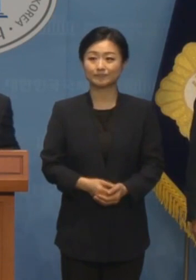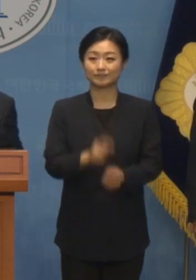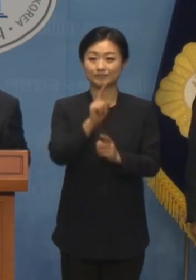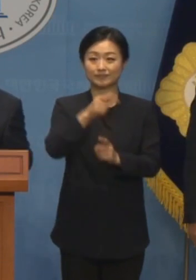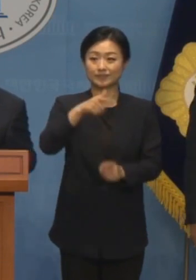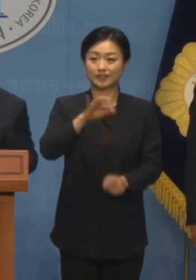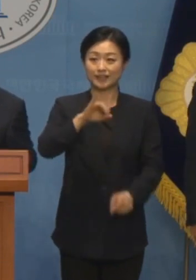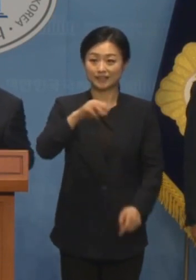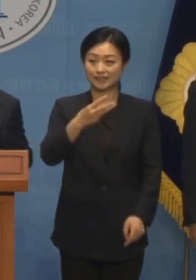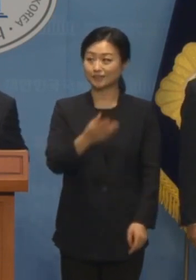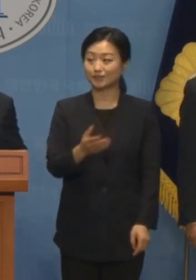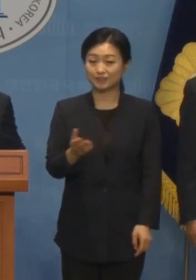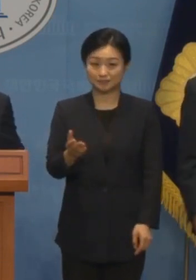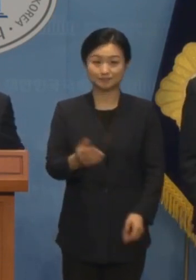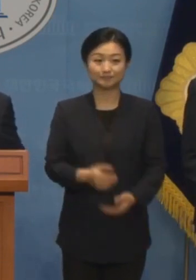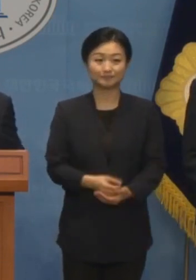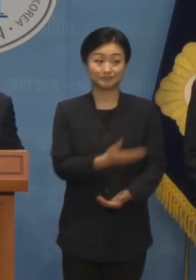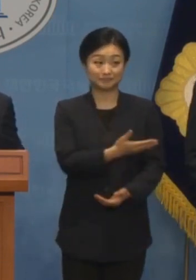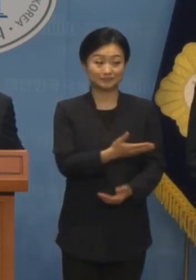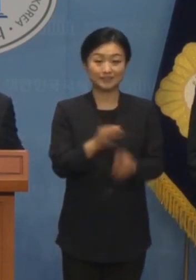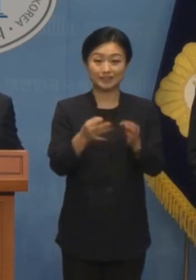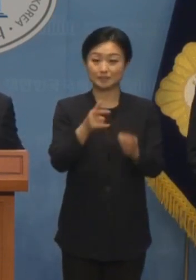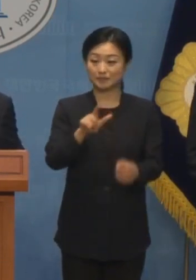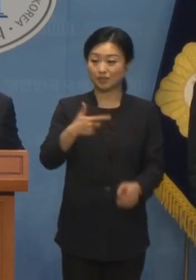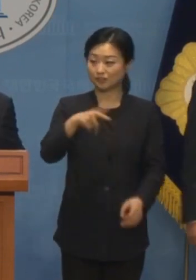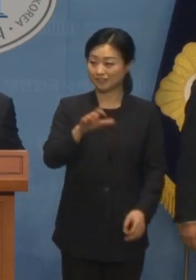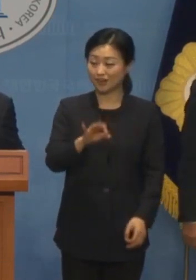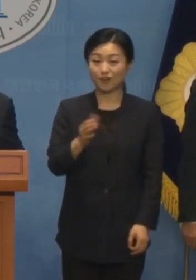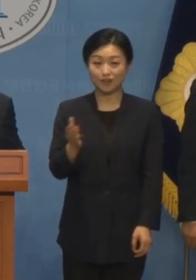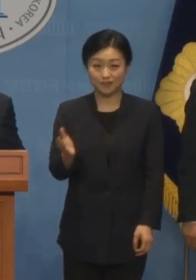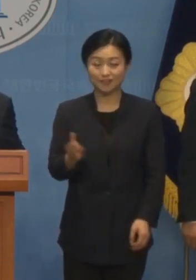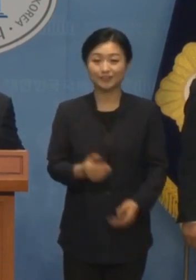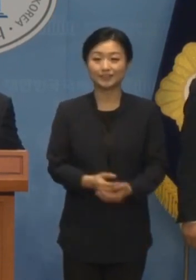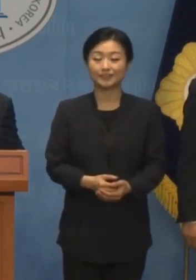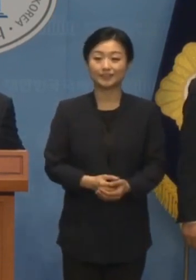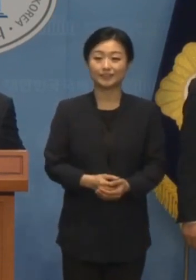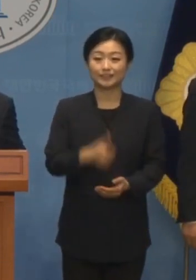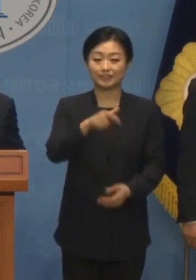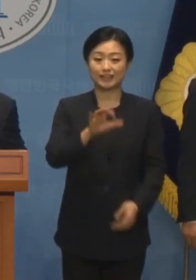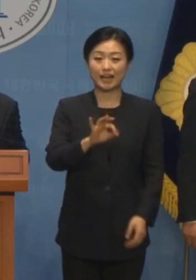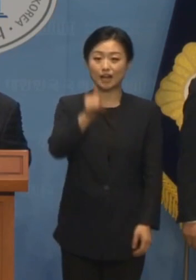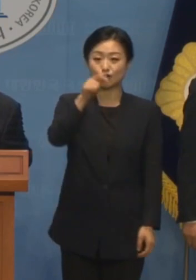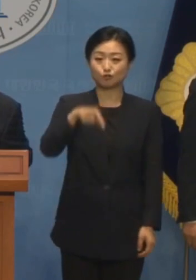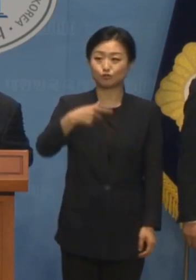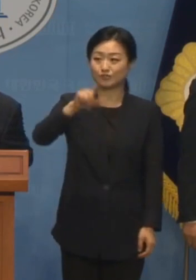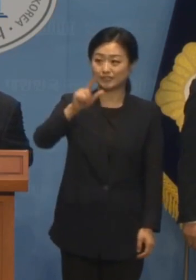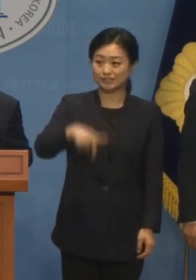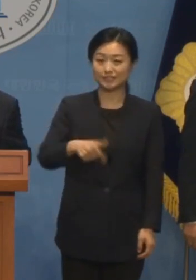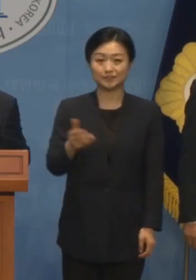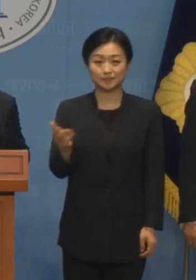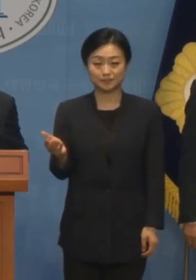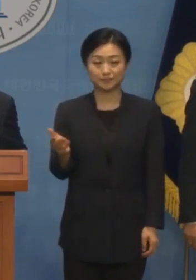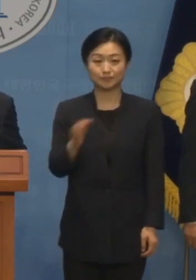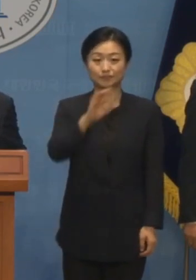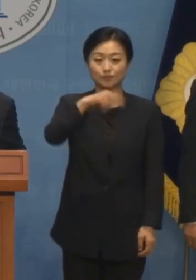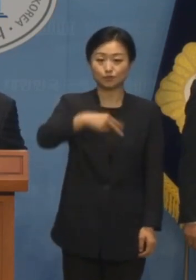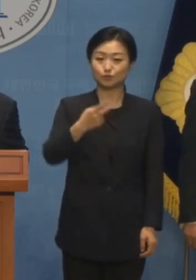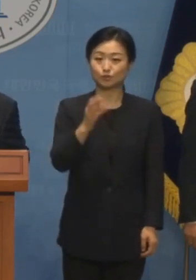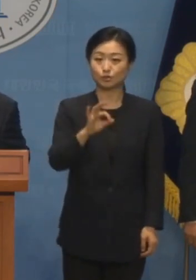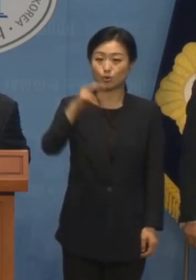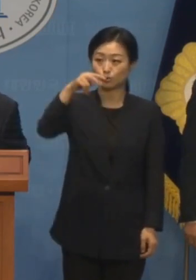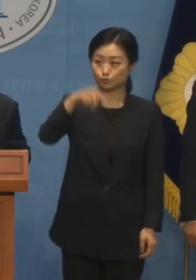이강일 의원님 참석하셨습니다. 김현정 의원님 참석하셨습니다. 강훈식 의원님 참석하셨습니다. 유동수